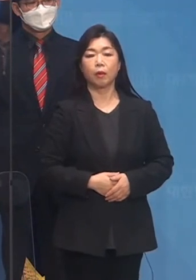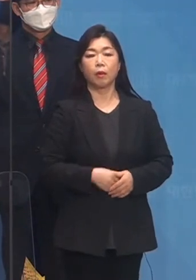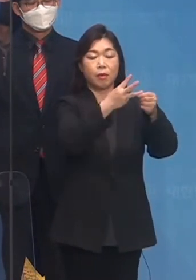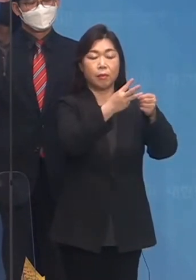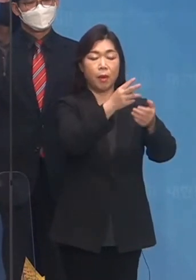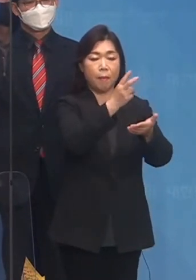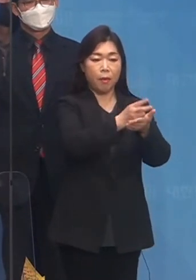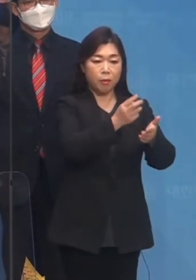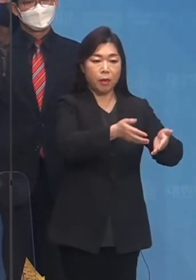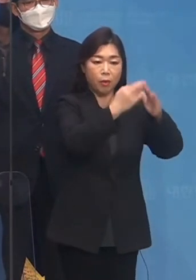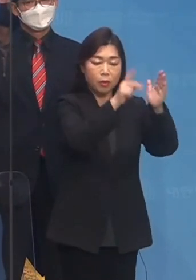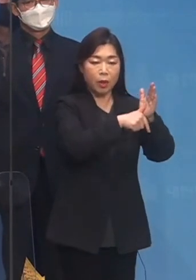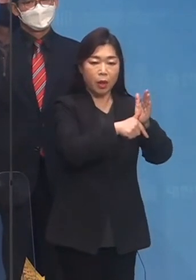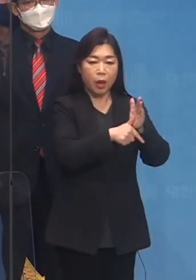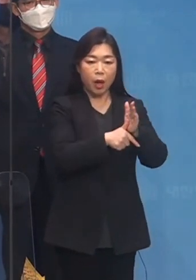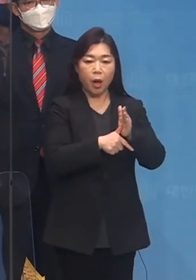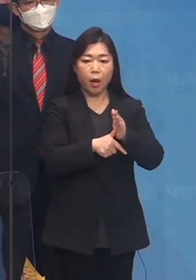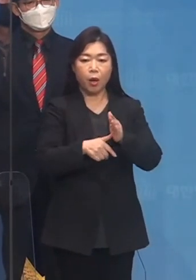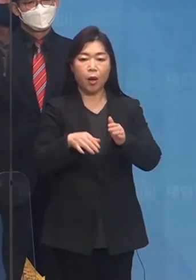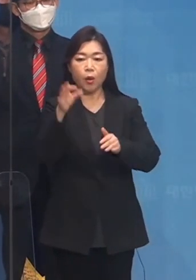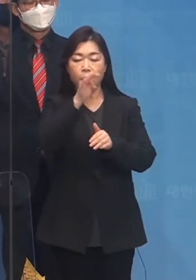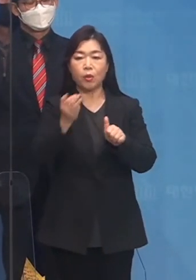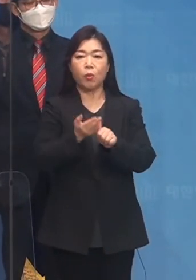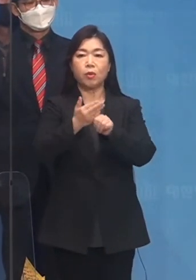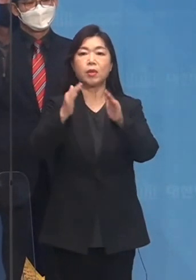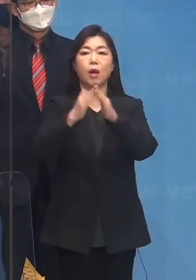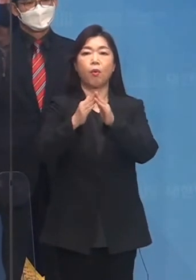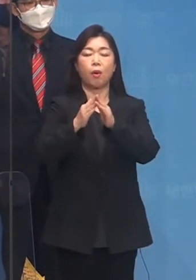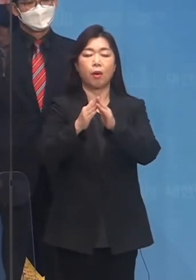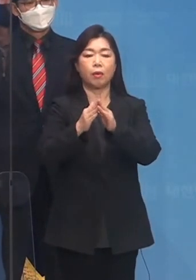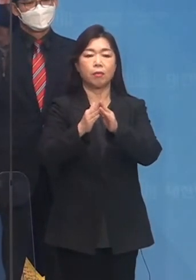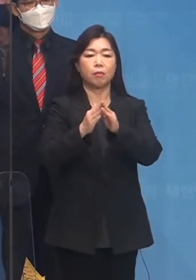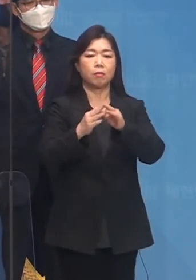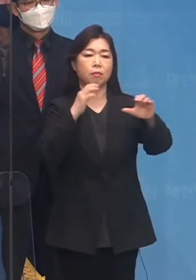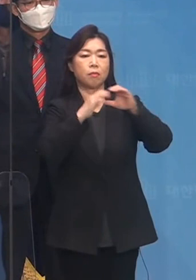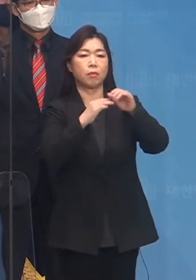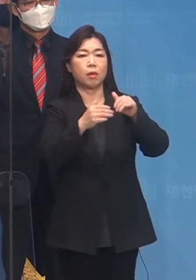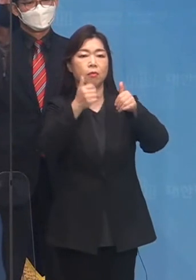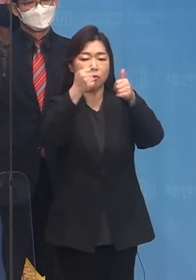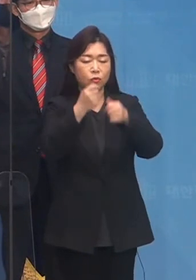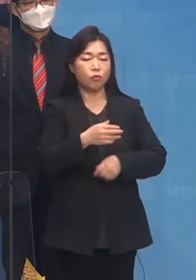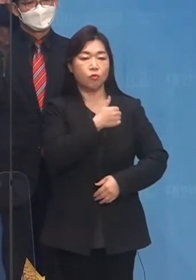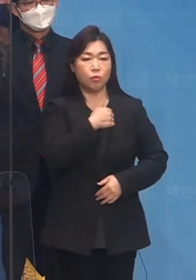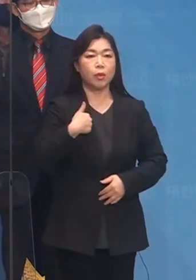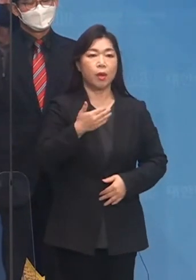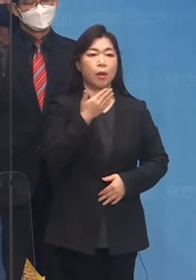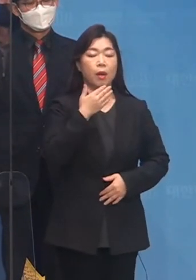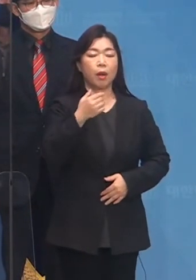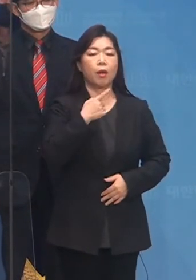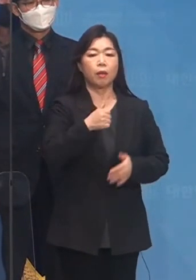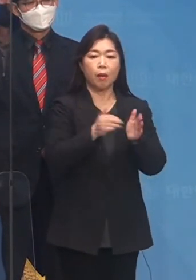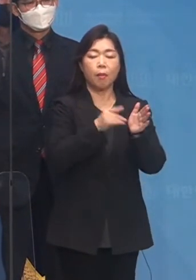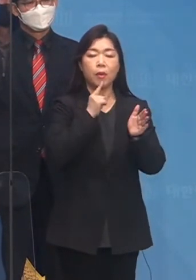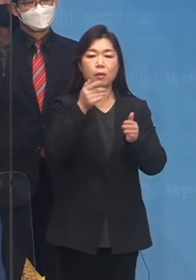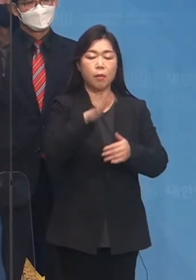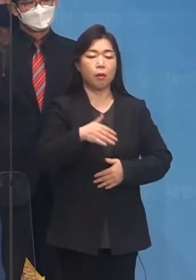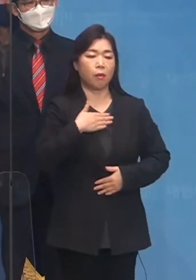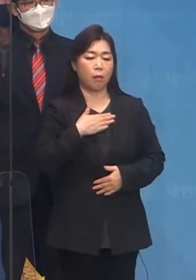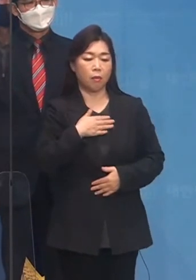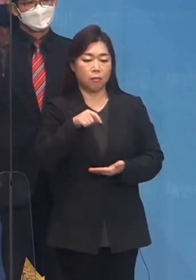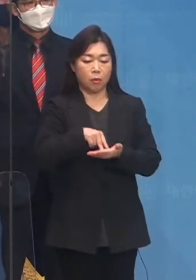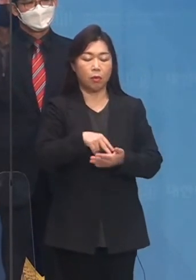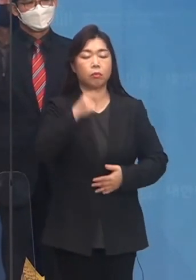셋째, 입법자의 농장과 충분하게 순찰의 협의를 했다라고 이야기를 해요. 근데 저는 묻고